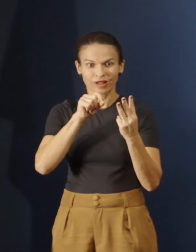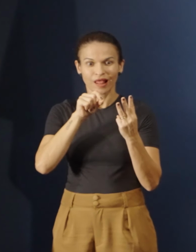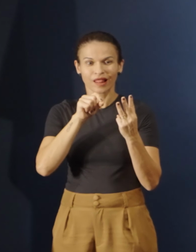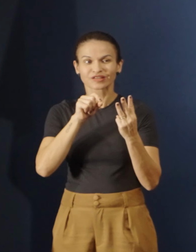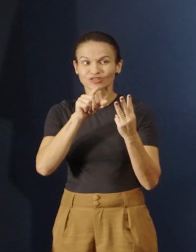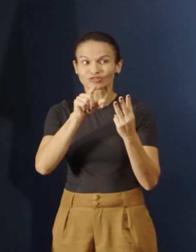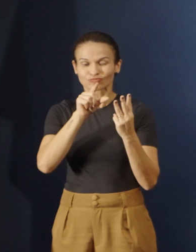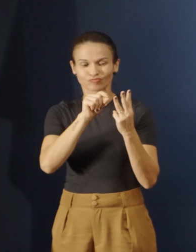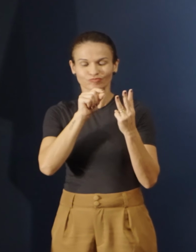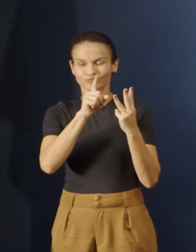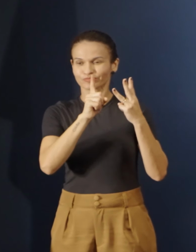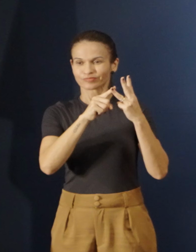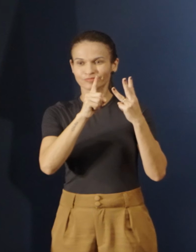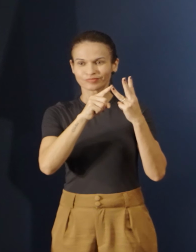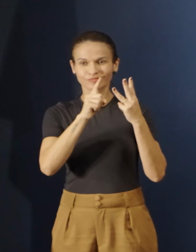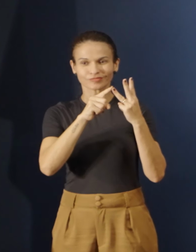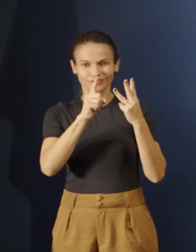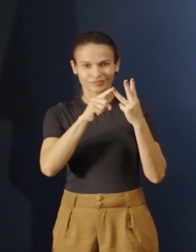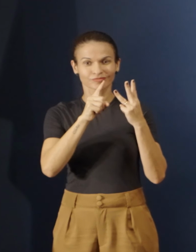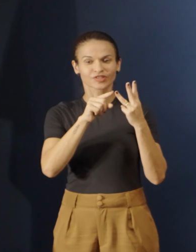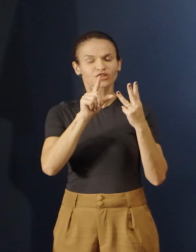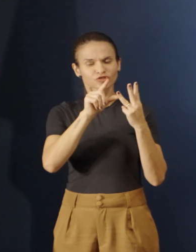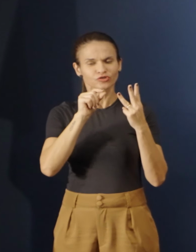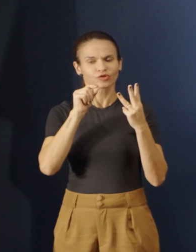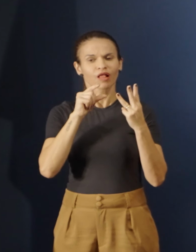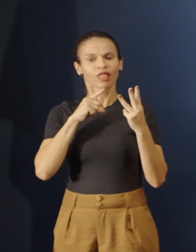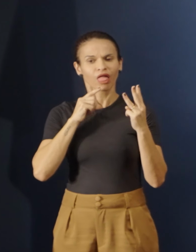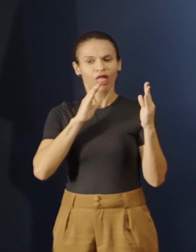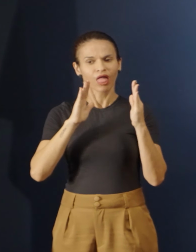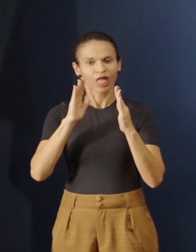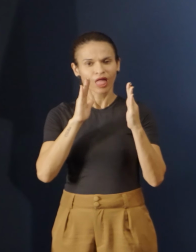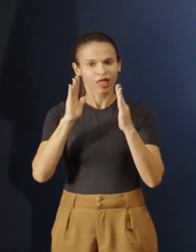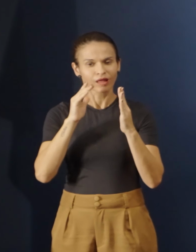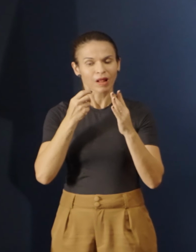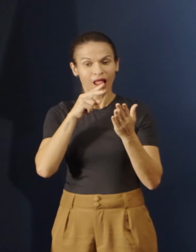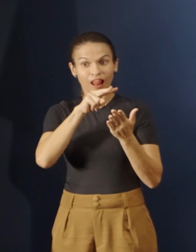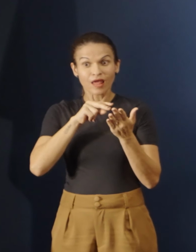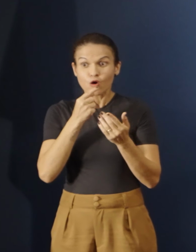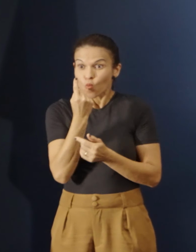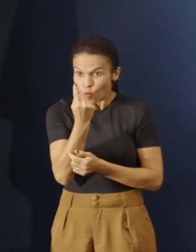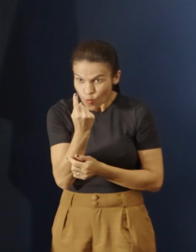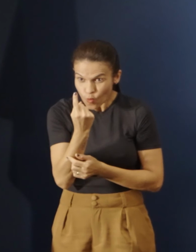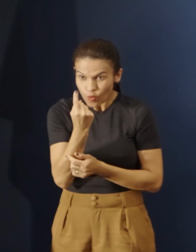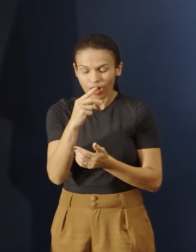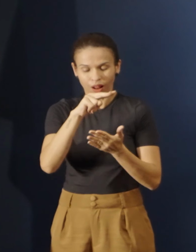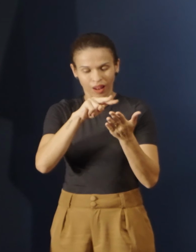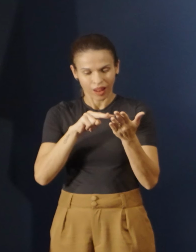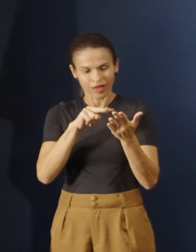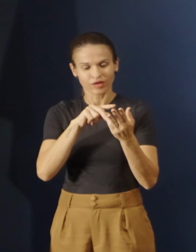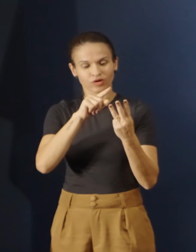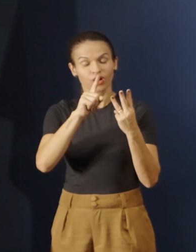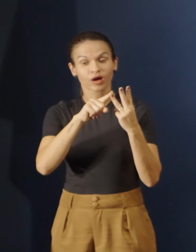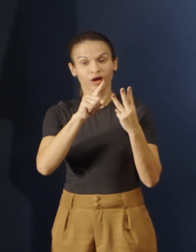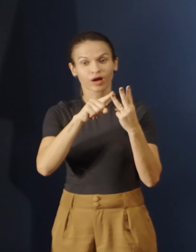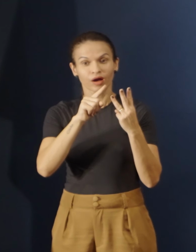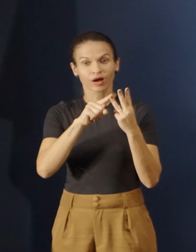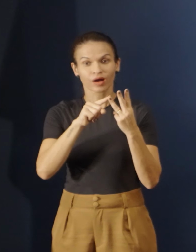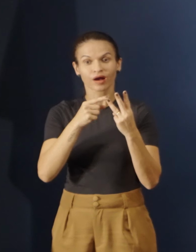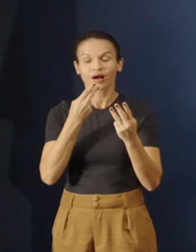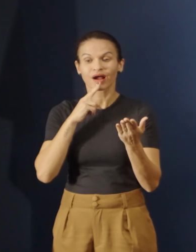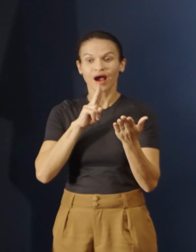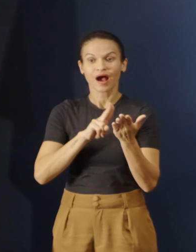né? Vocês vão dar um spoiler. Escolha, tiver tempo para nada, tiver tempo só para ler um, leiam esse, que se chama Cartas